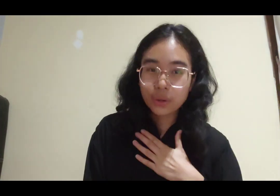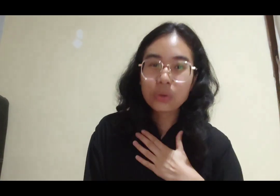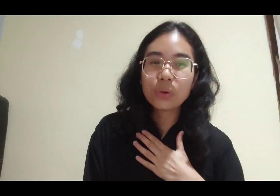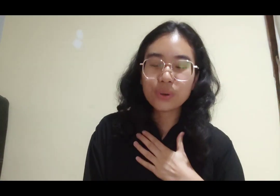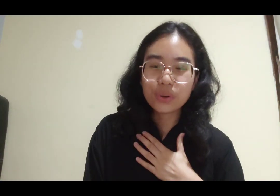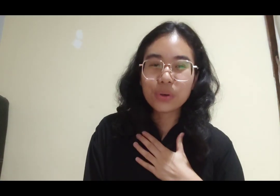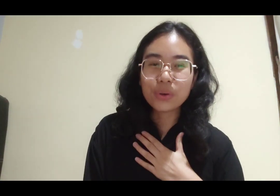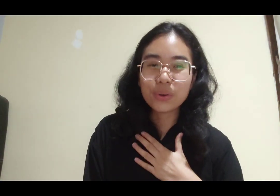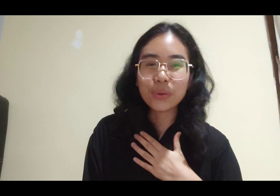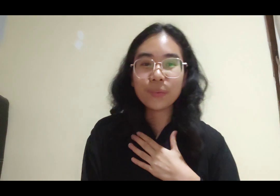jiwaku.